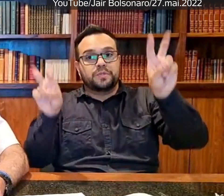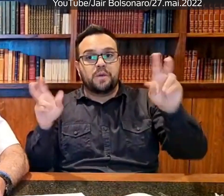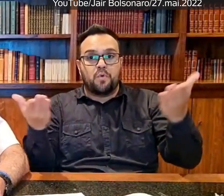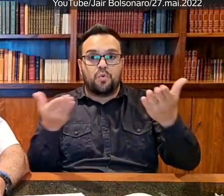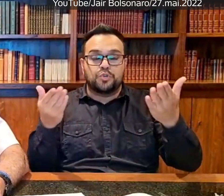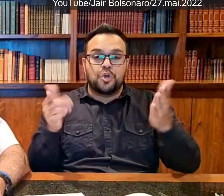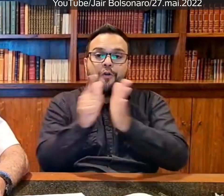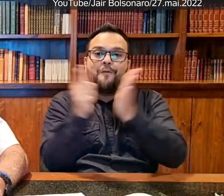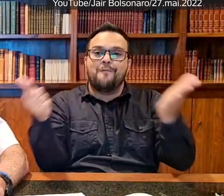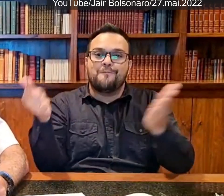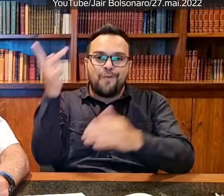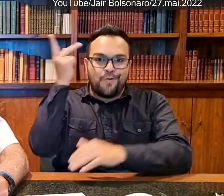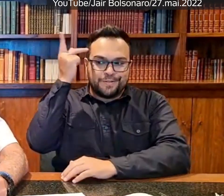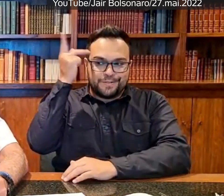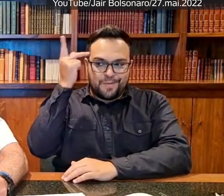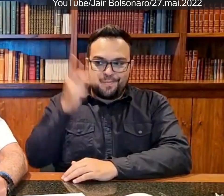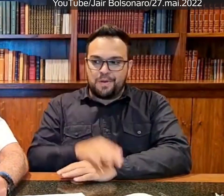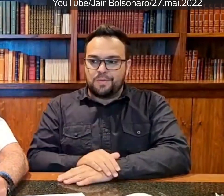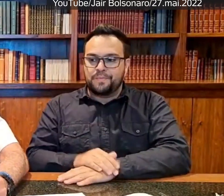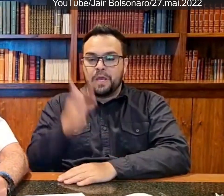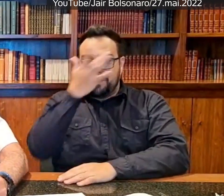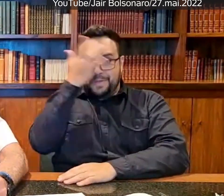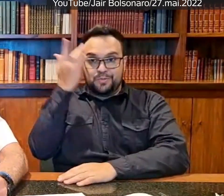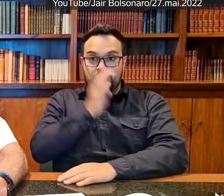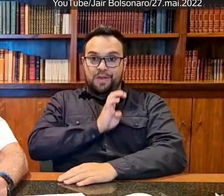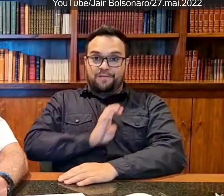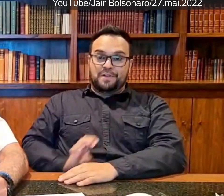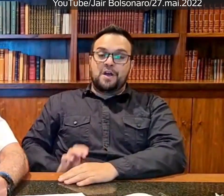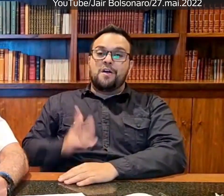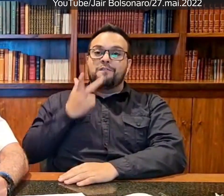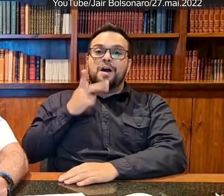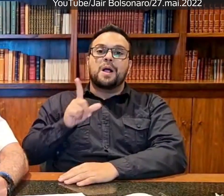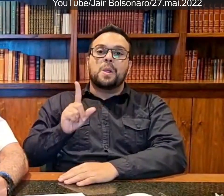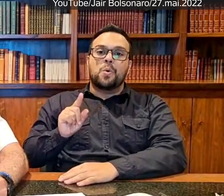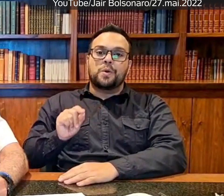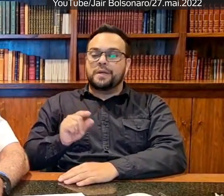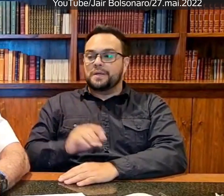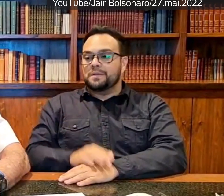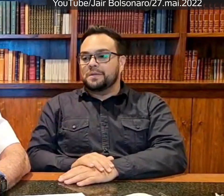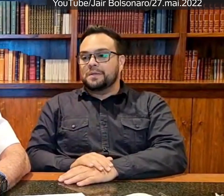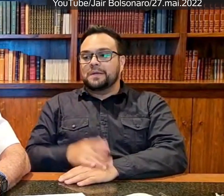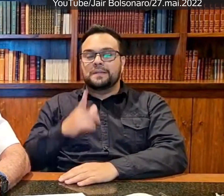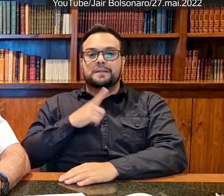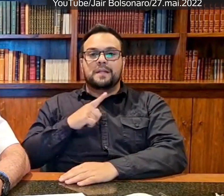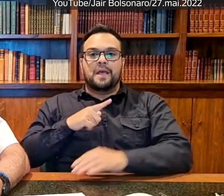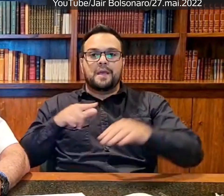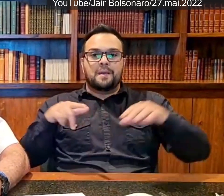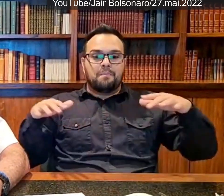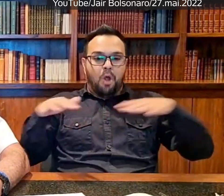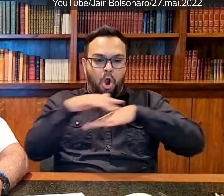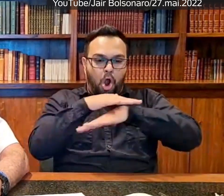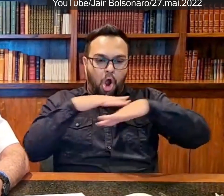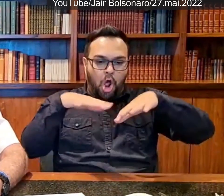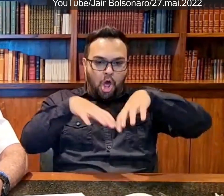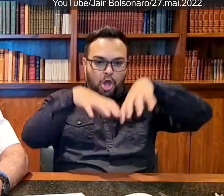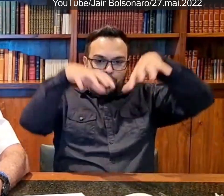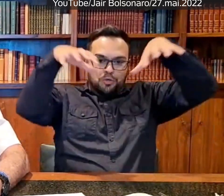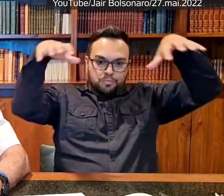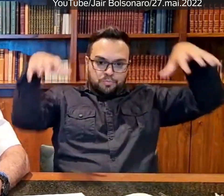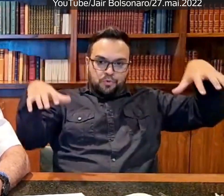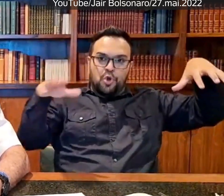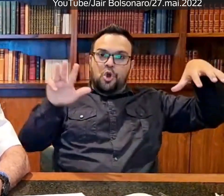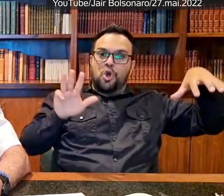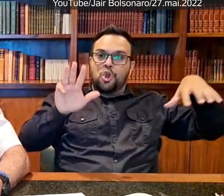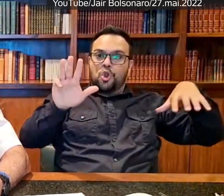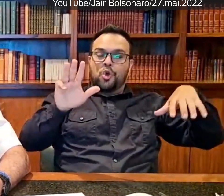Folha de São Paulo. Evangélicos repetem polarização e se divide entre Lula e Bolsonaro. Isso aqui não é fake news,